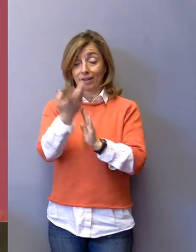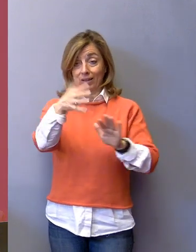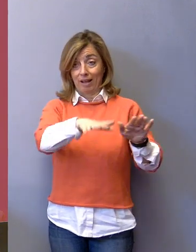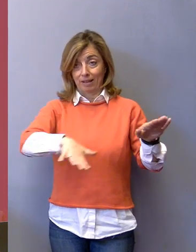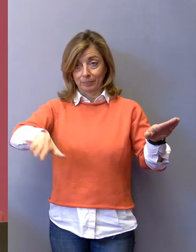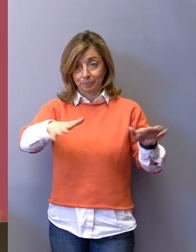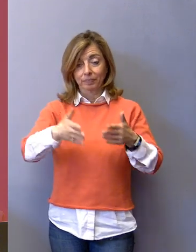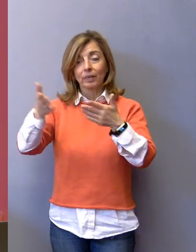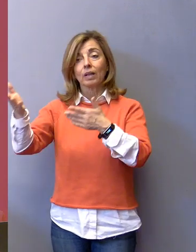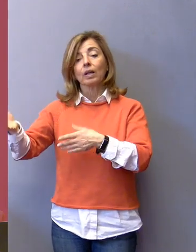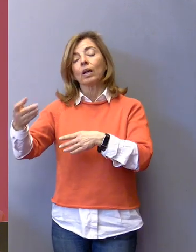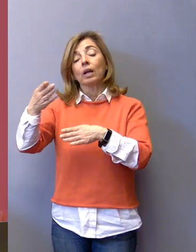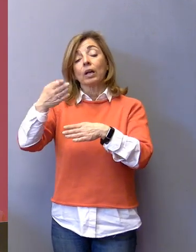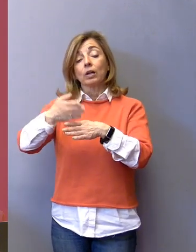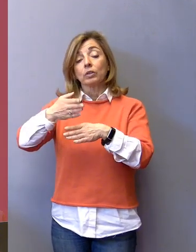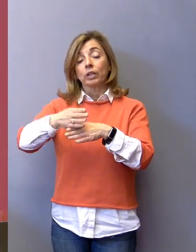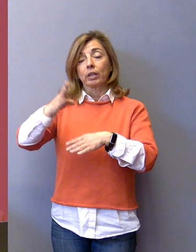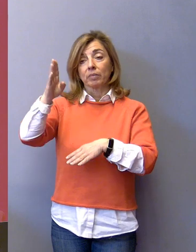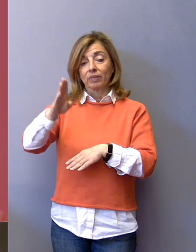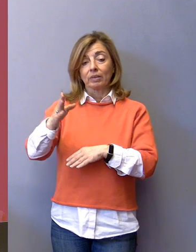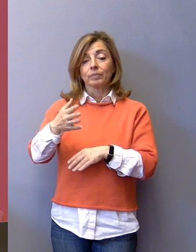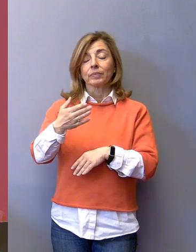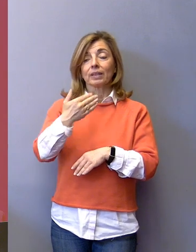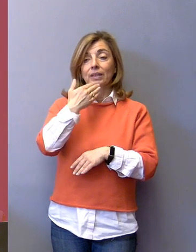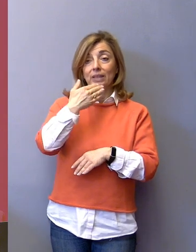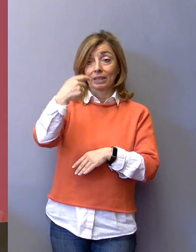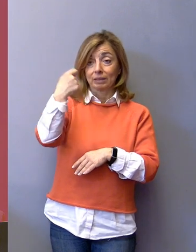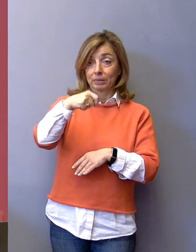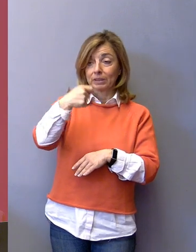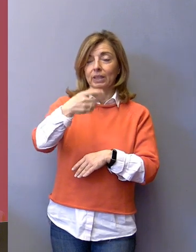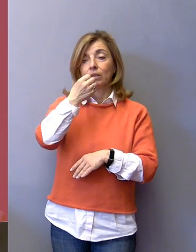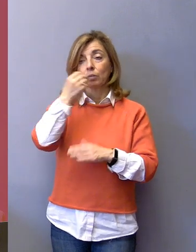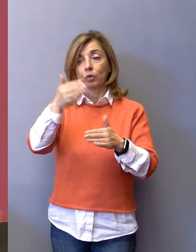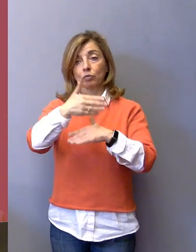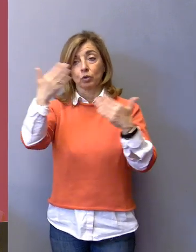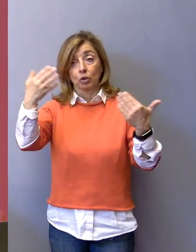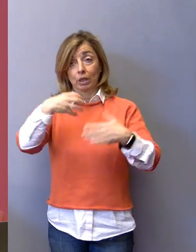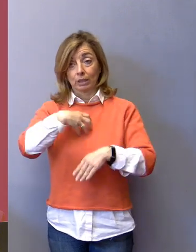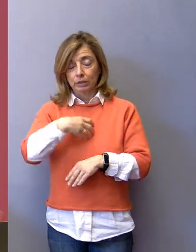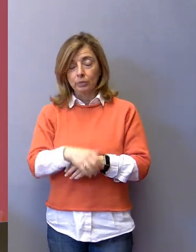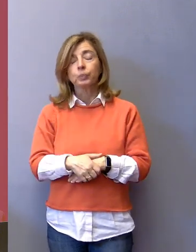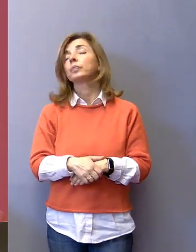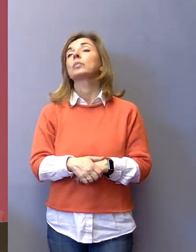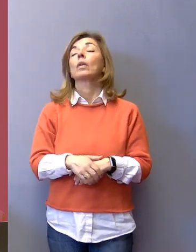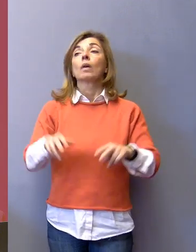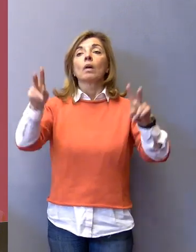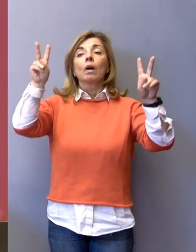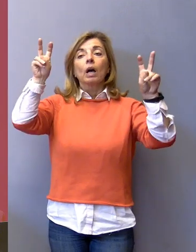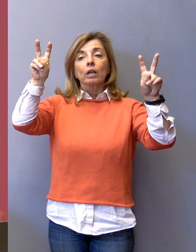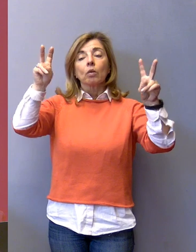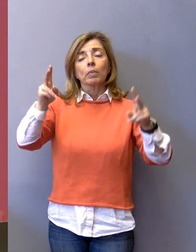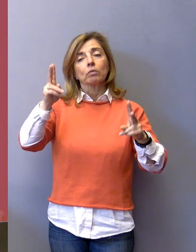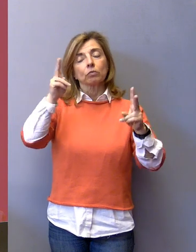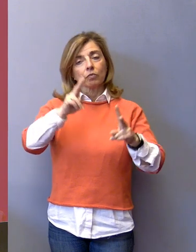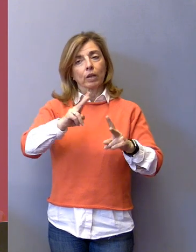Grazie Presidente Buongiorno assessore il tema è indubbiamente Un tema che sta molto